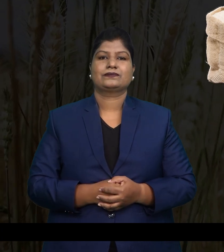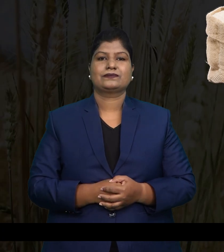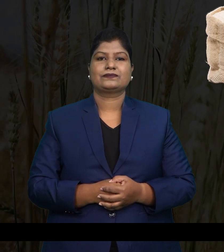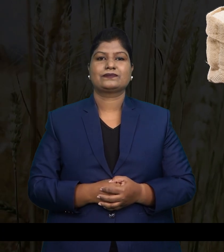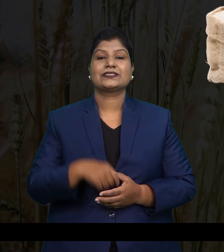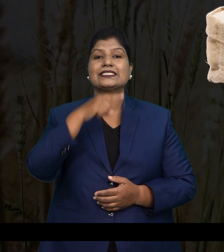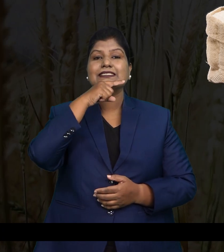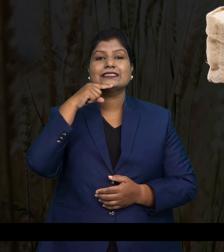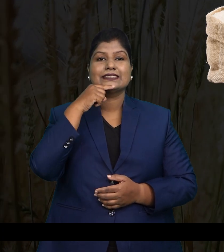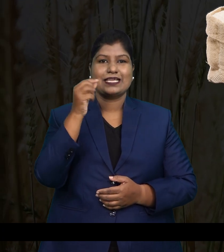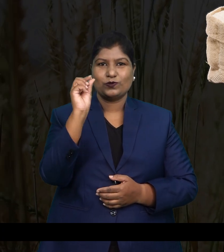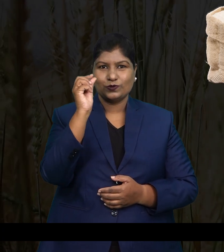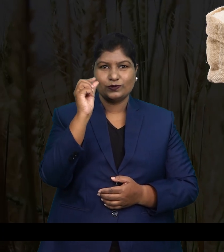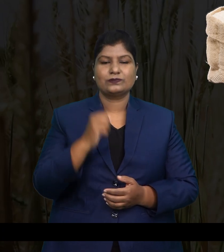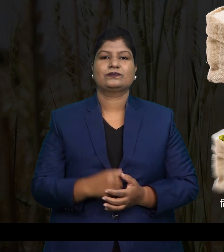उडीद,